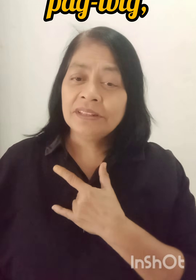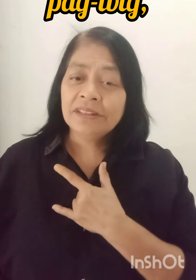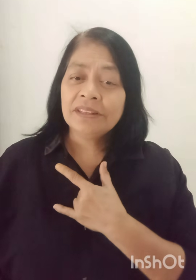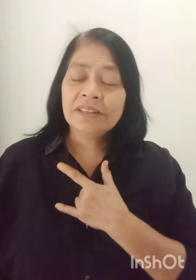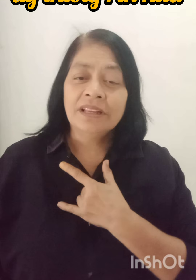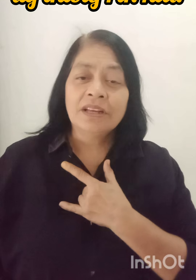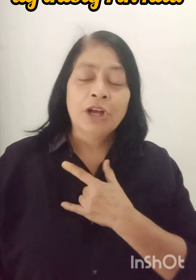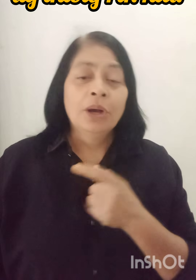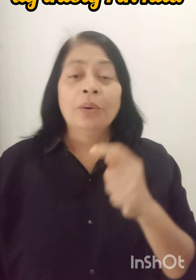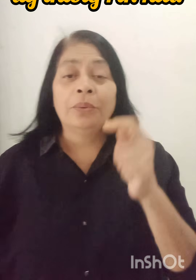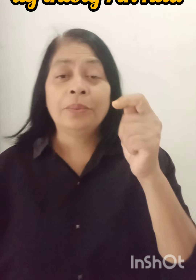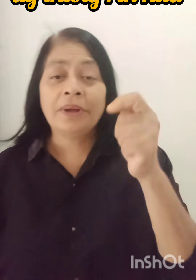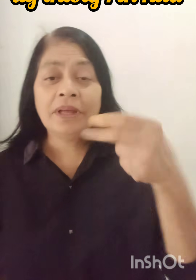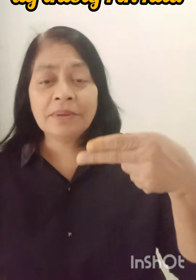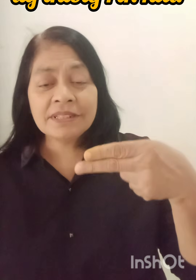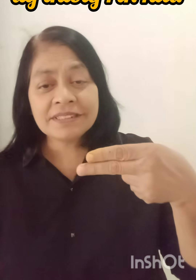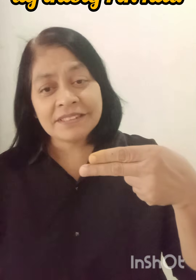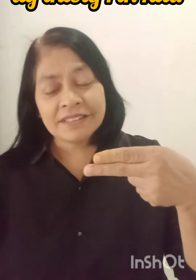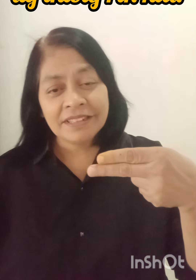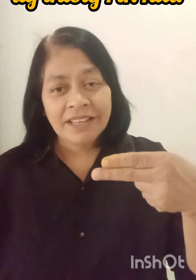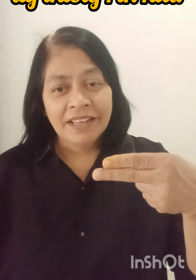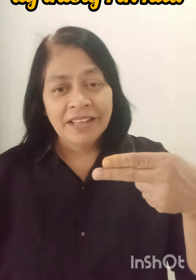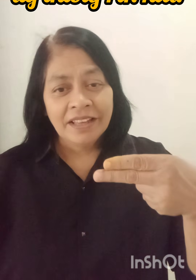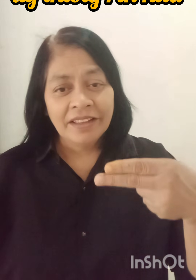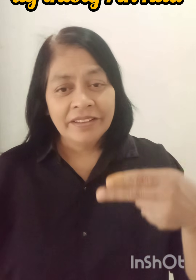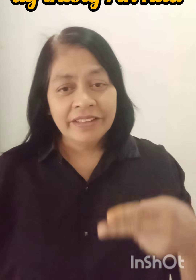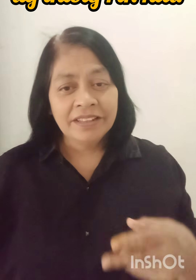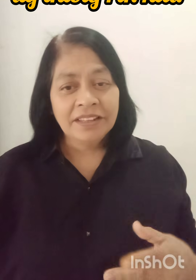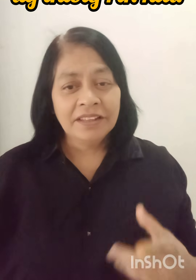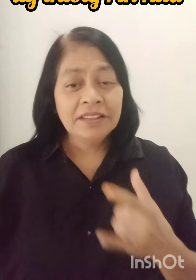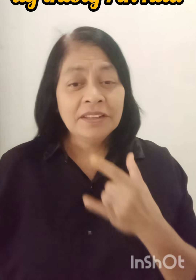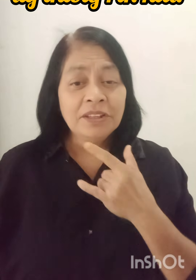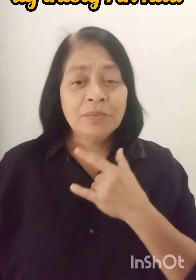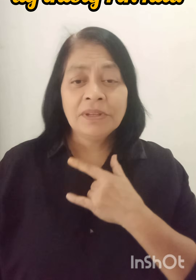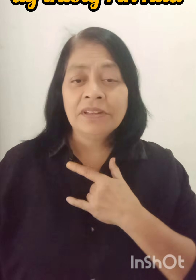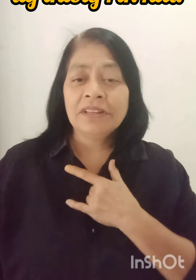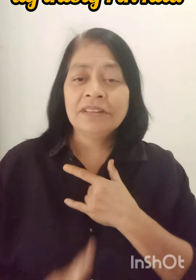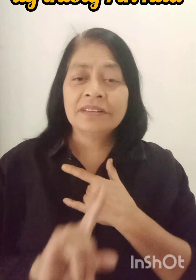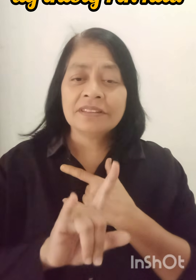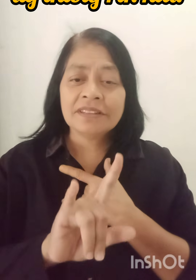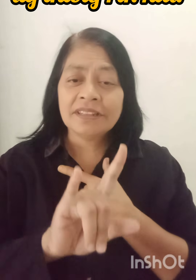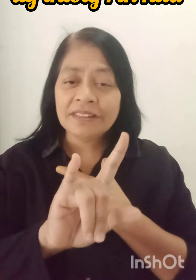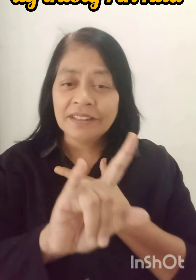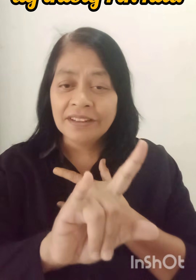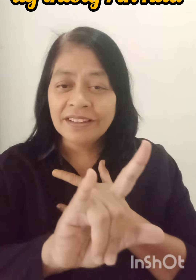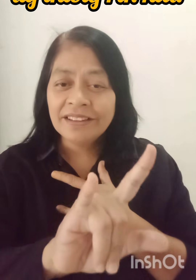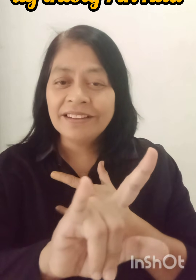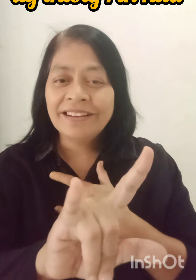pag-ibig, Huwebes ay inibig rin kita,